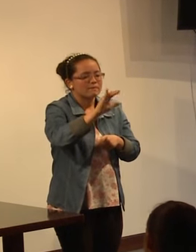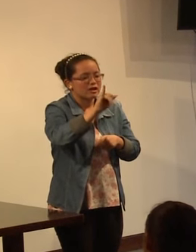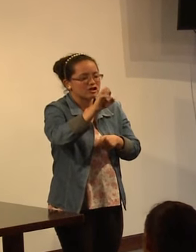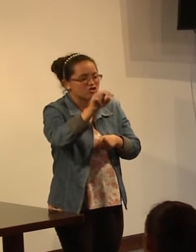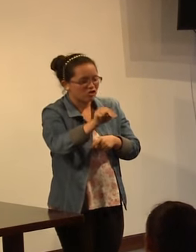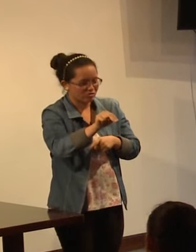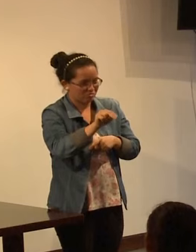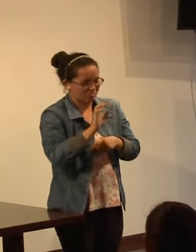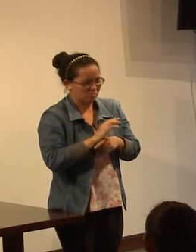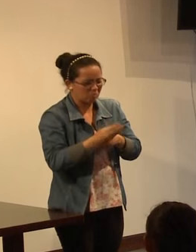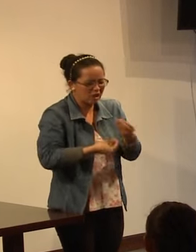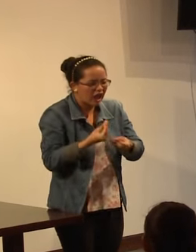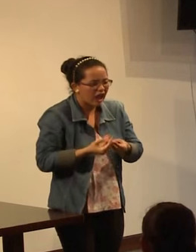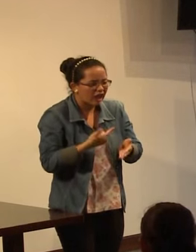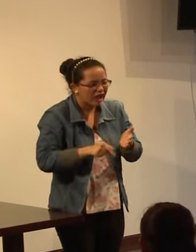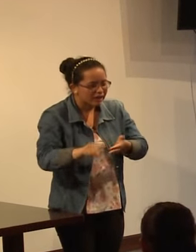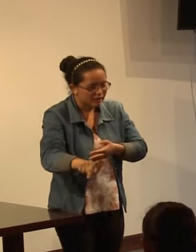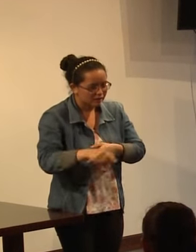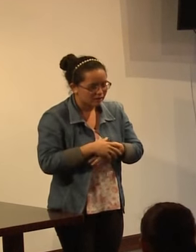haciendo acá?